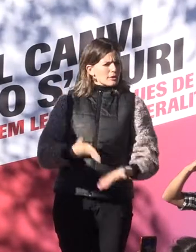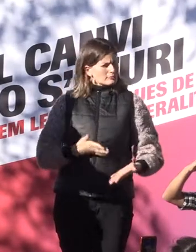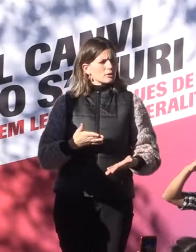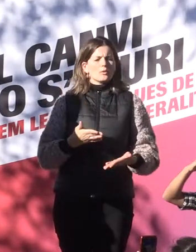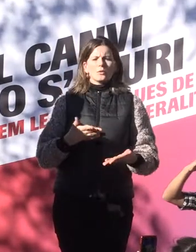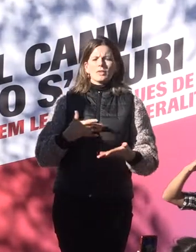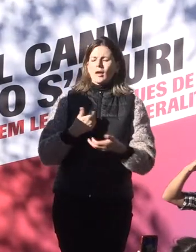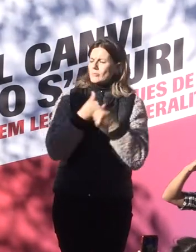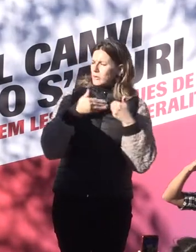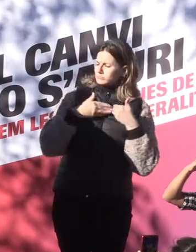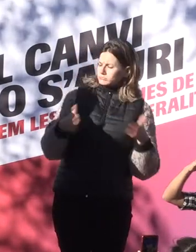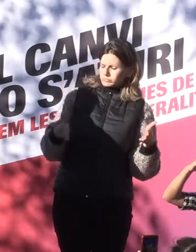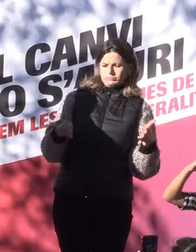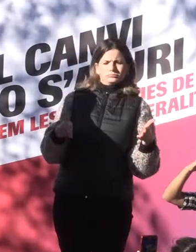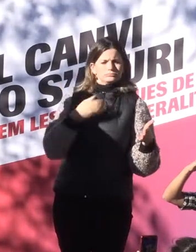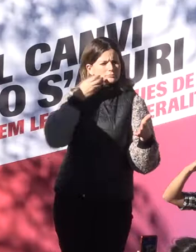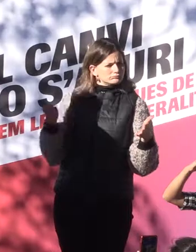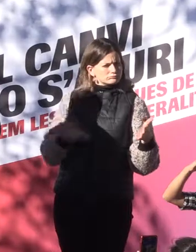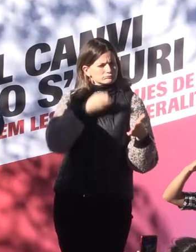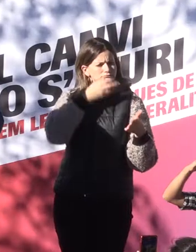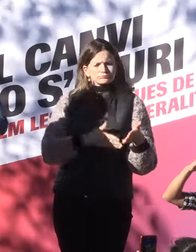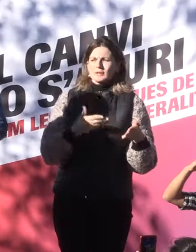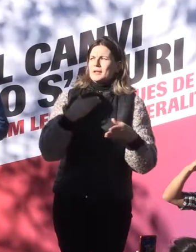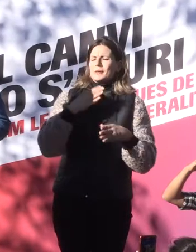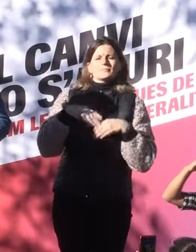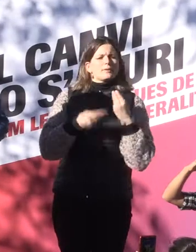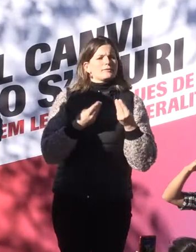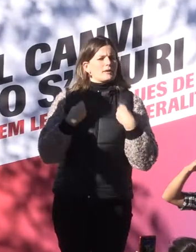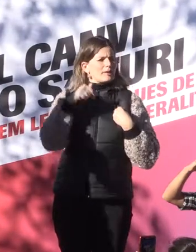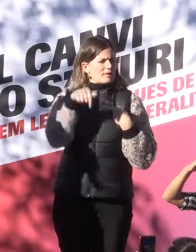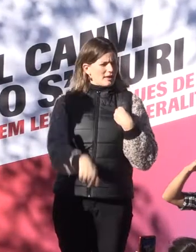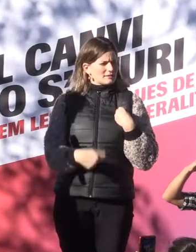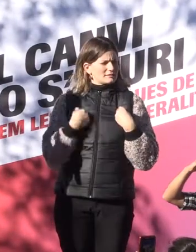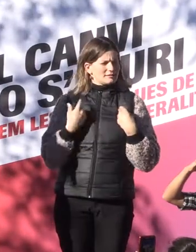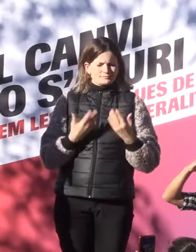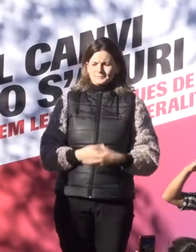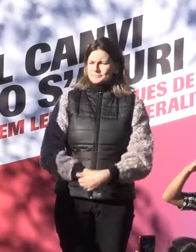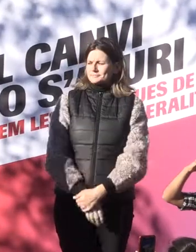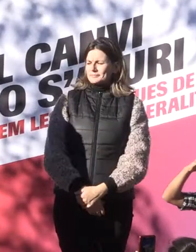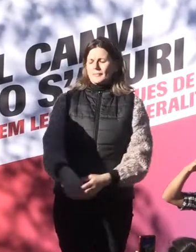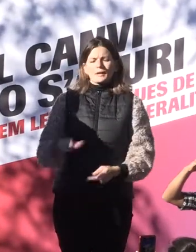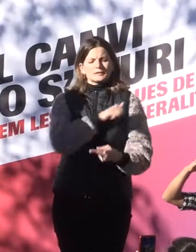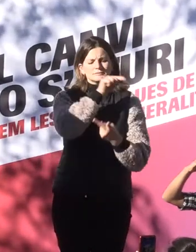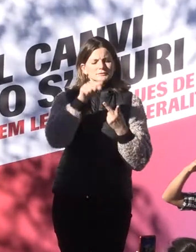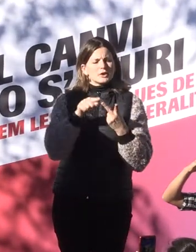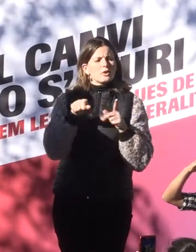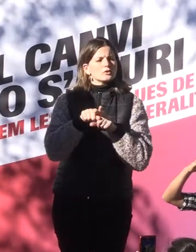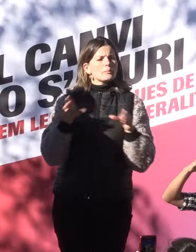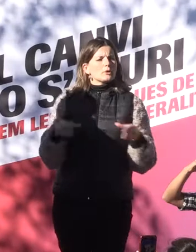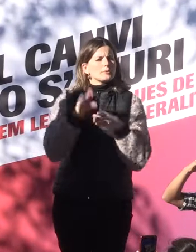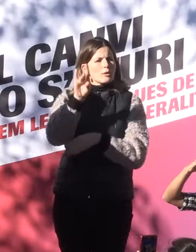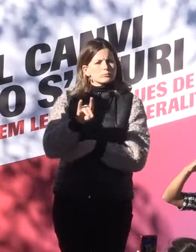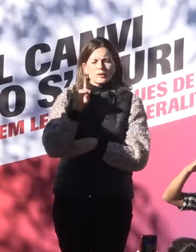por habernos abrió las puertas para rehacer nuestra vida acá en segundo lugar como comunidad